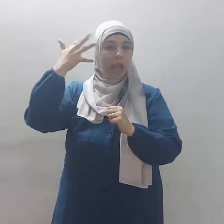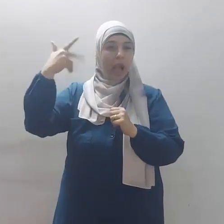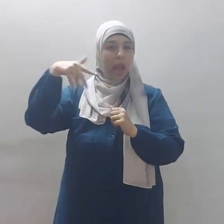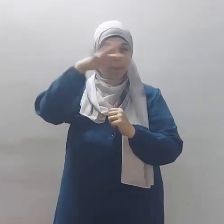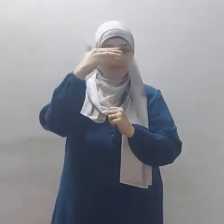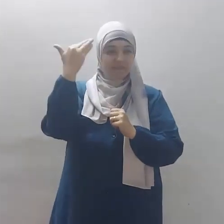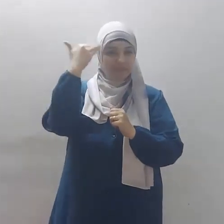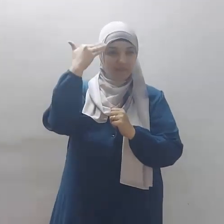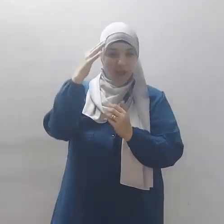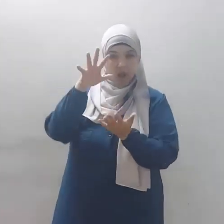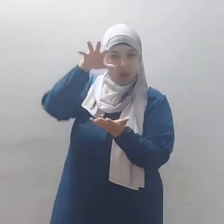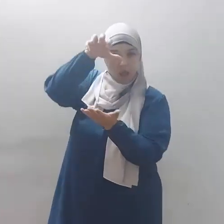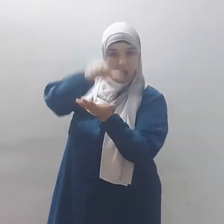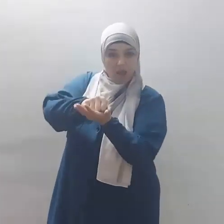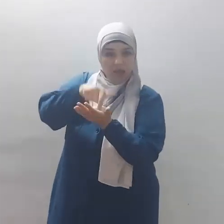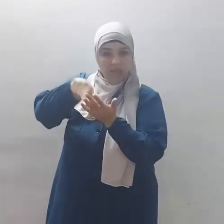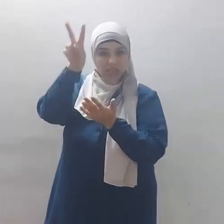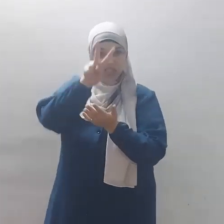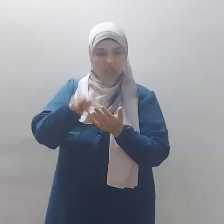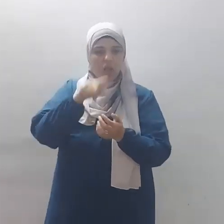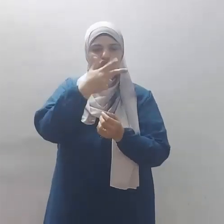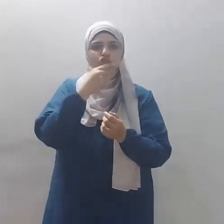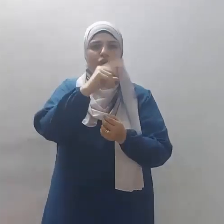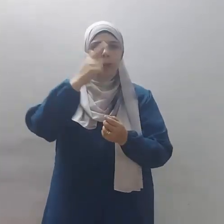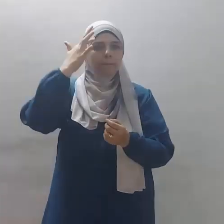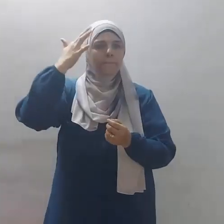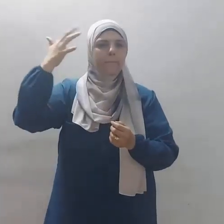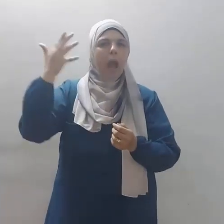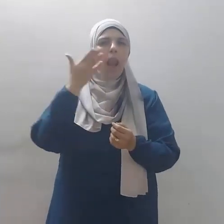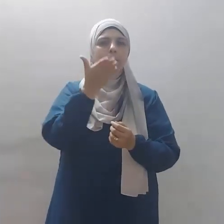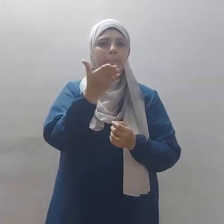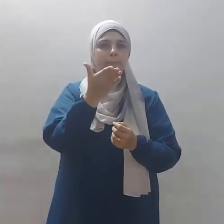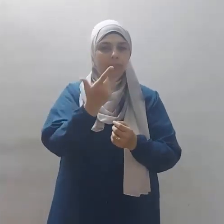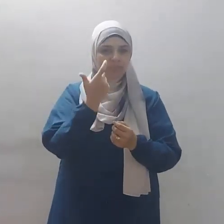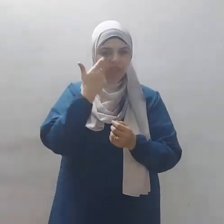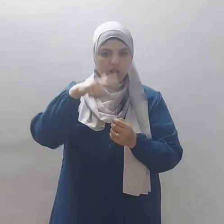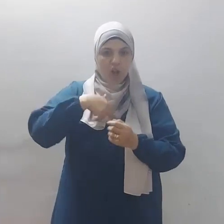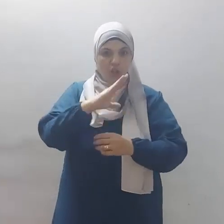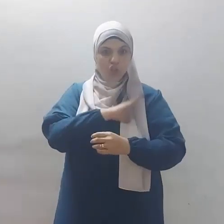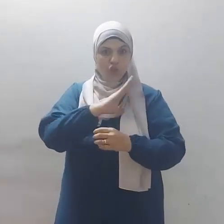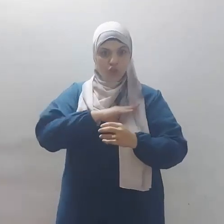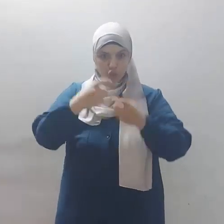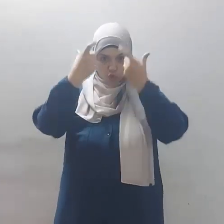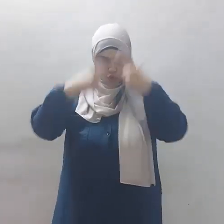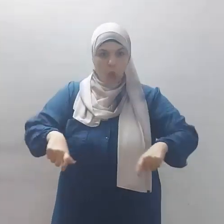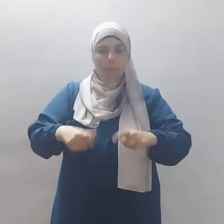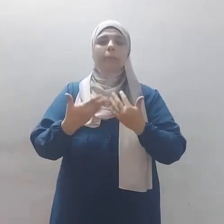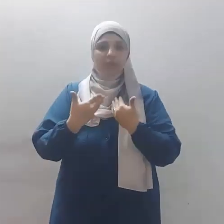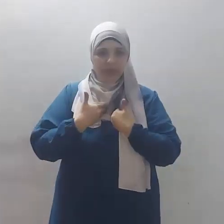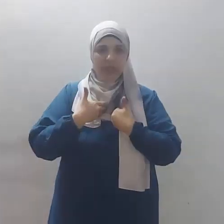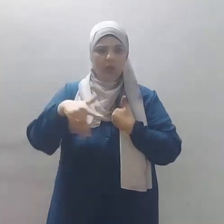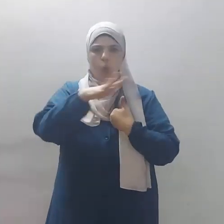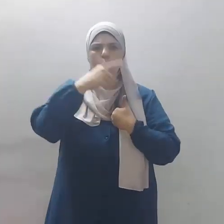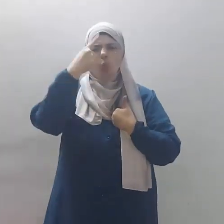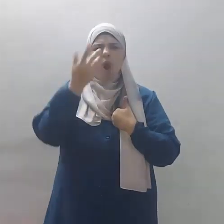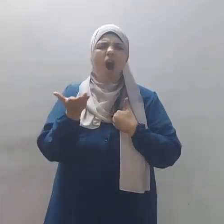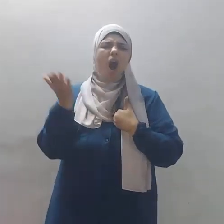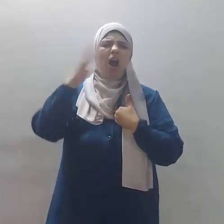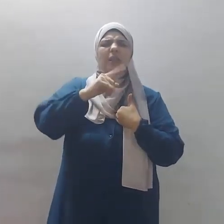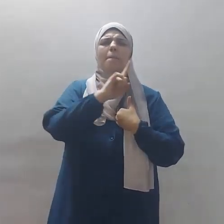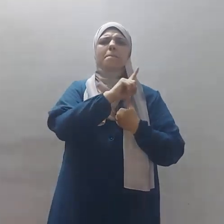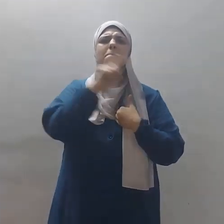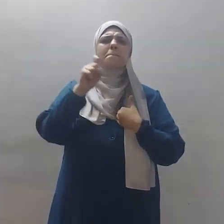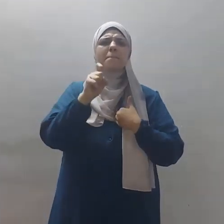قدم في سيناء فهو متوهم فدونه جيش ابي واكثر من 100